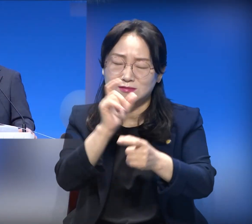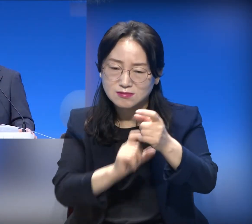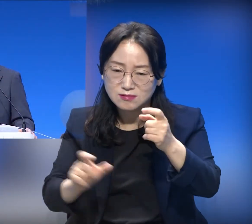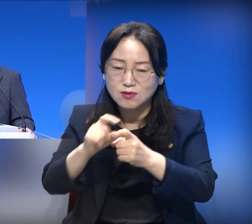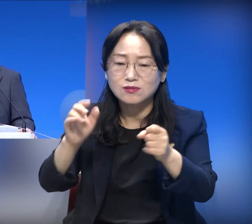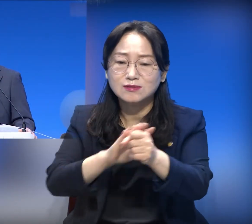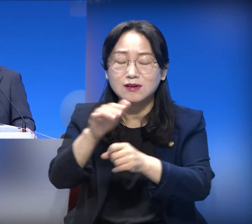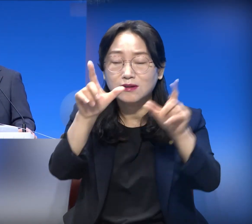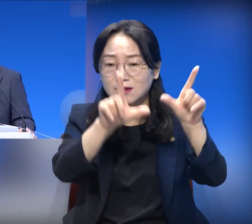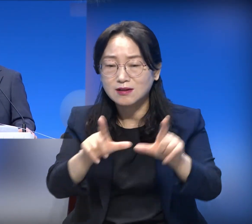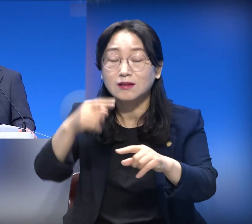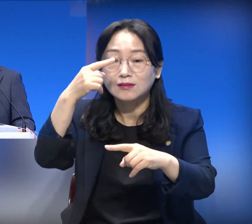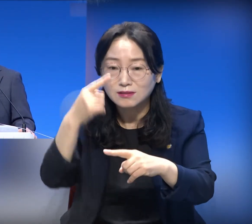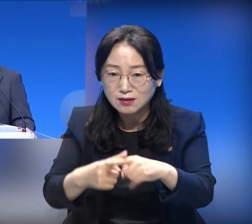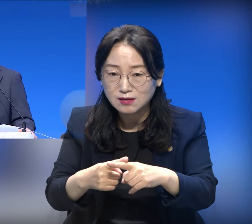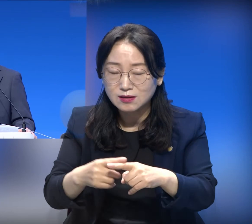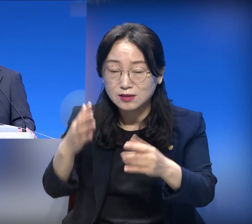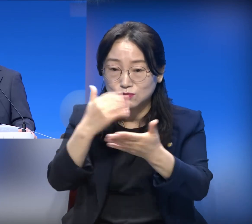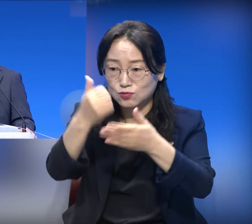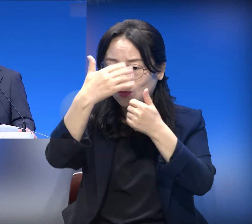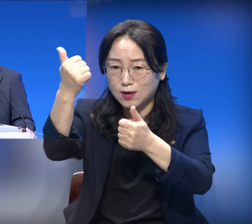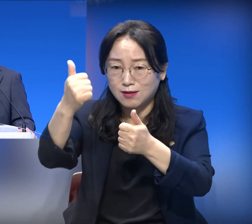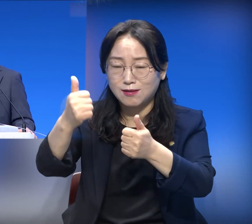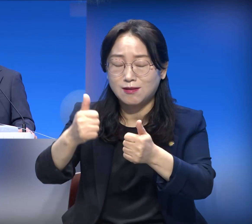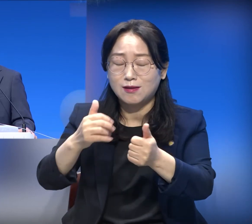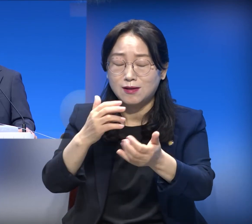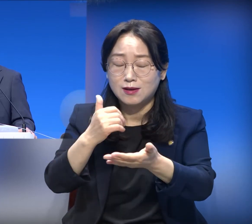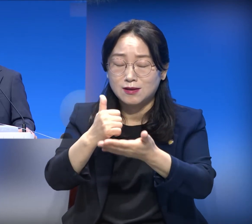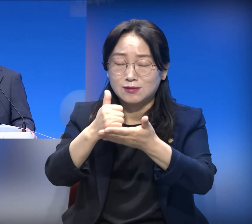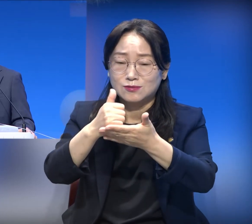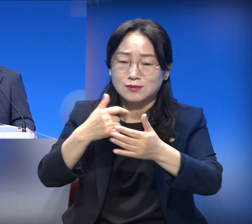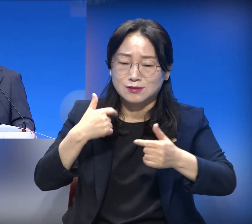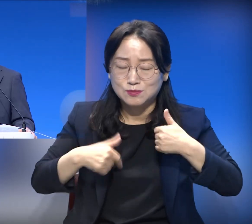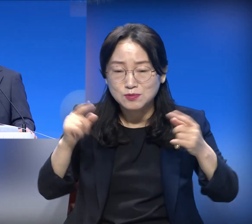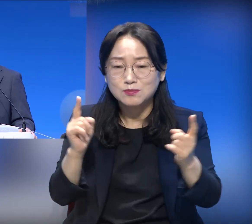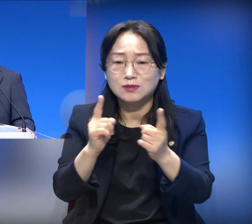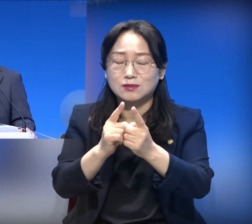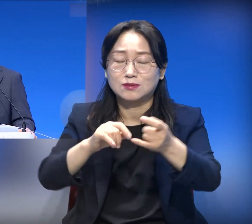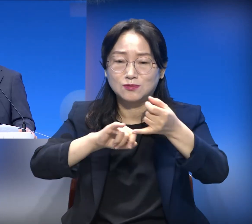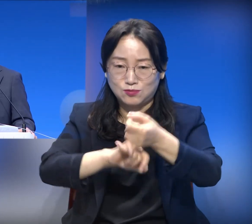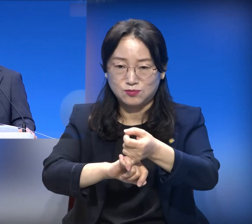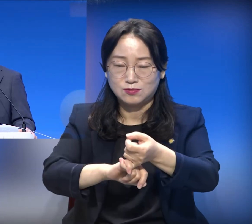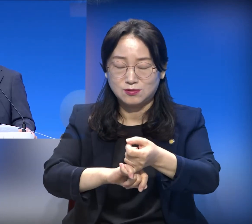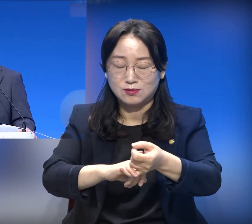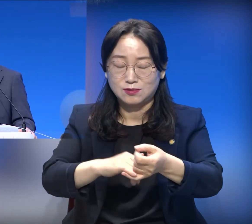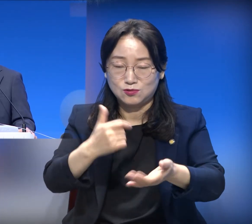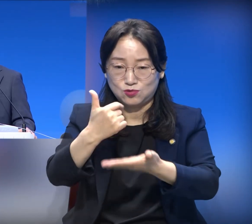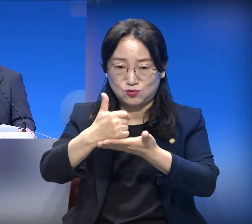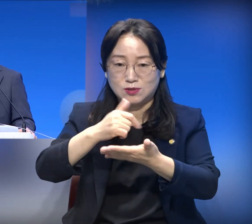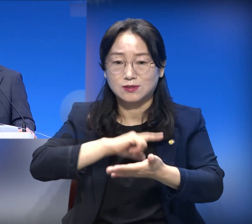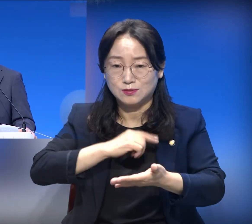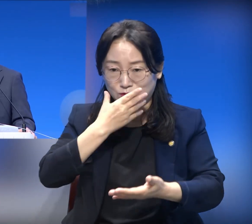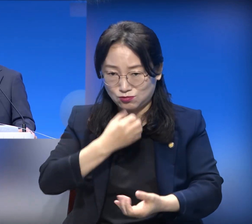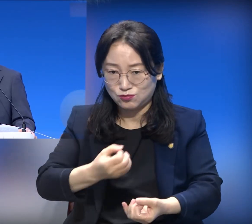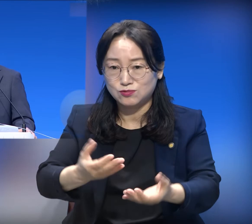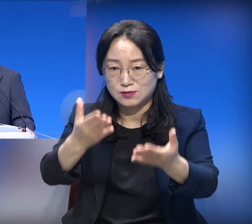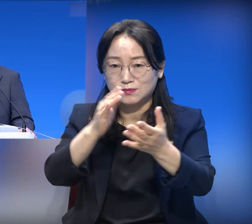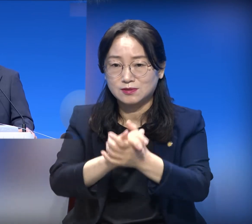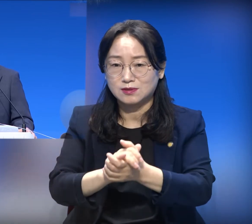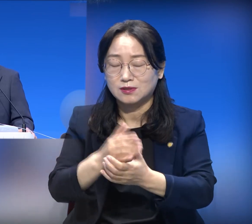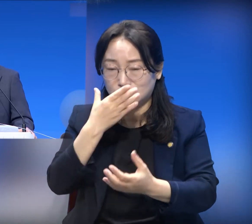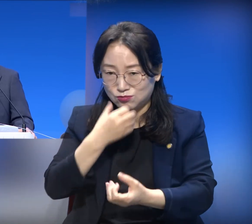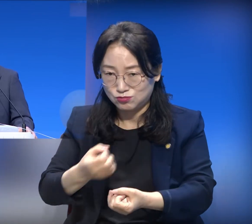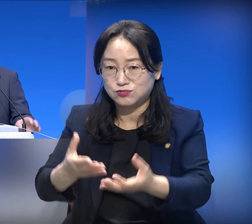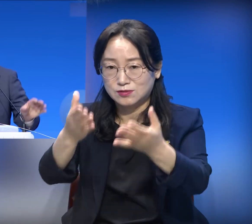사랑하며 살다가 주님께서 오라 부르실 때 기쁨으로 주님 맞이할 수 있는 여러분보다 되시기를 주님의 이름으로 축원합니다.